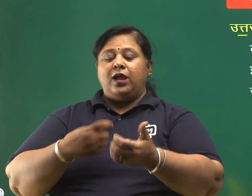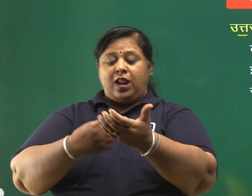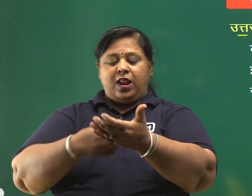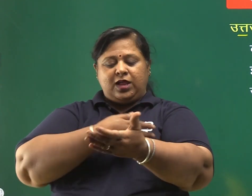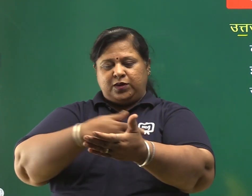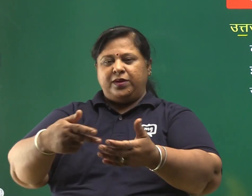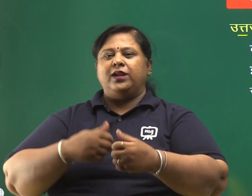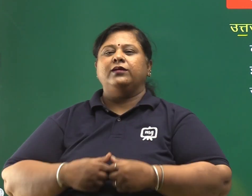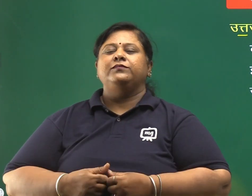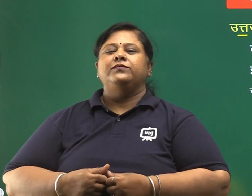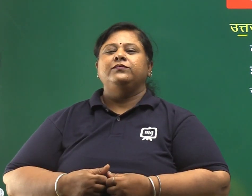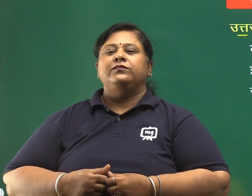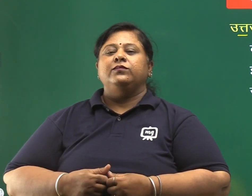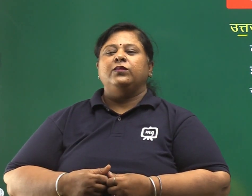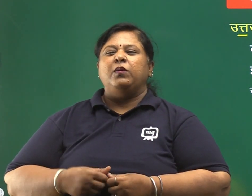राजप्पा ने